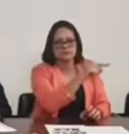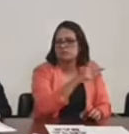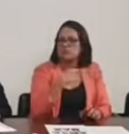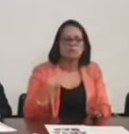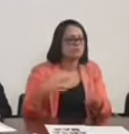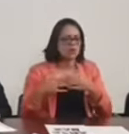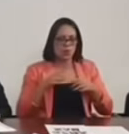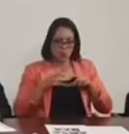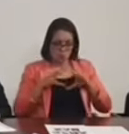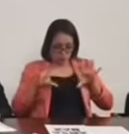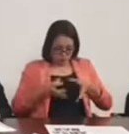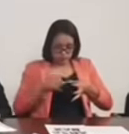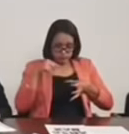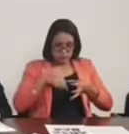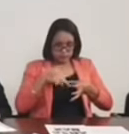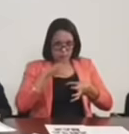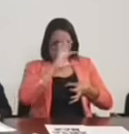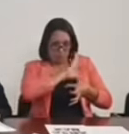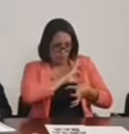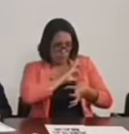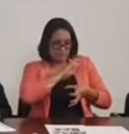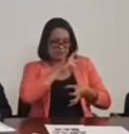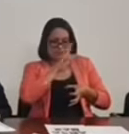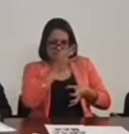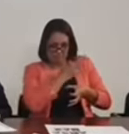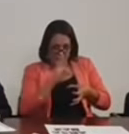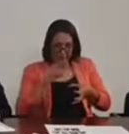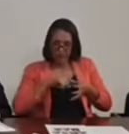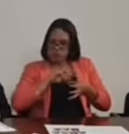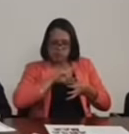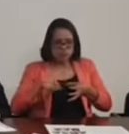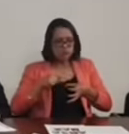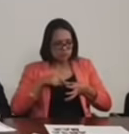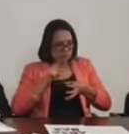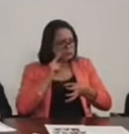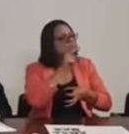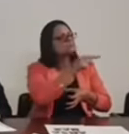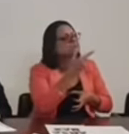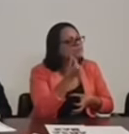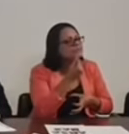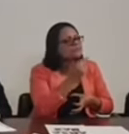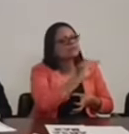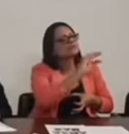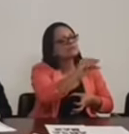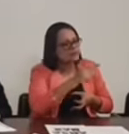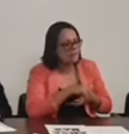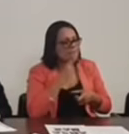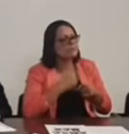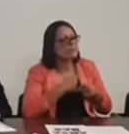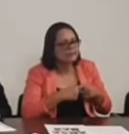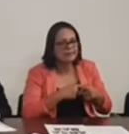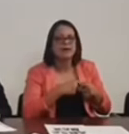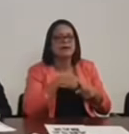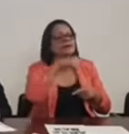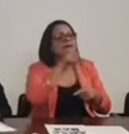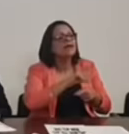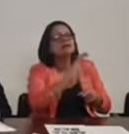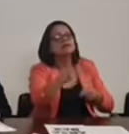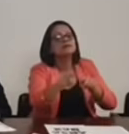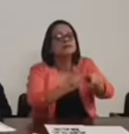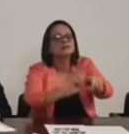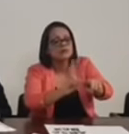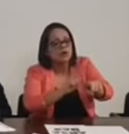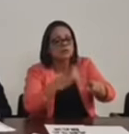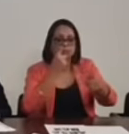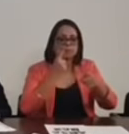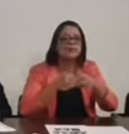a toda a documentação. Quanto foi depositado, por que foi depositado, quem recebeu, por